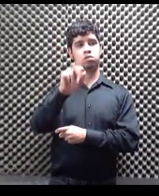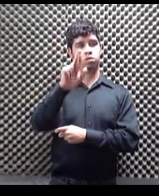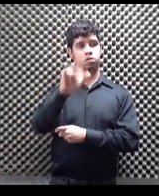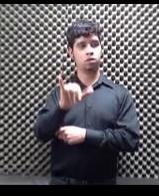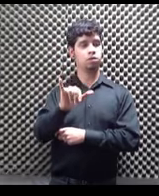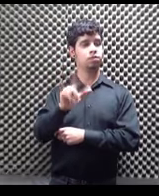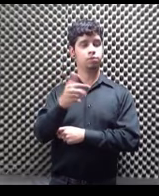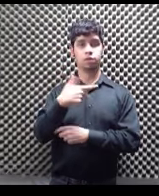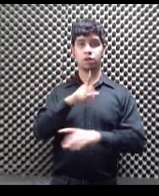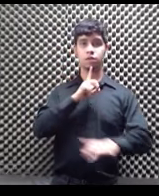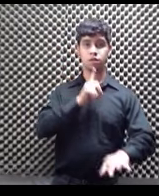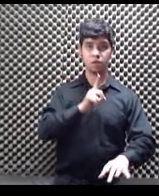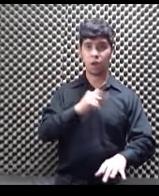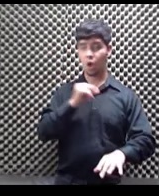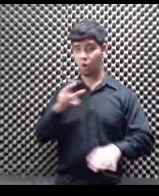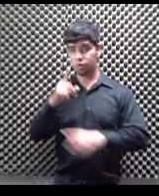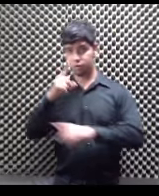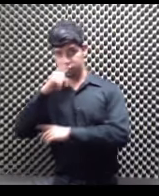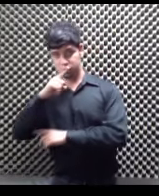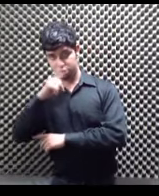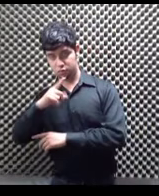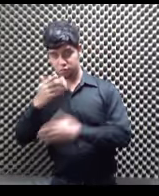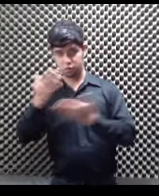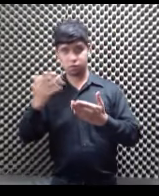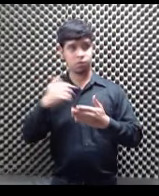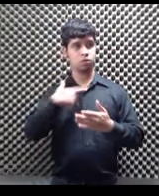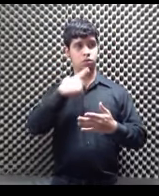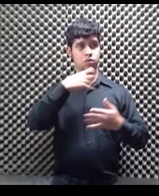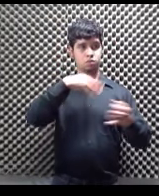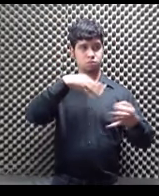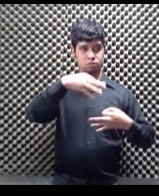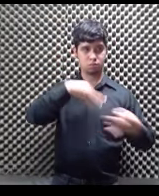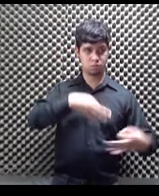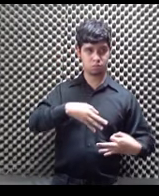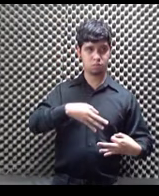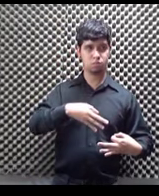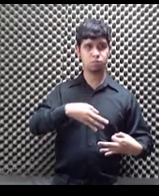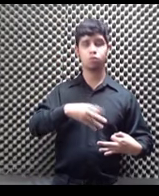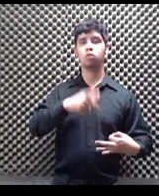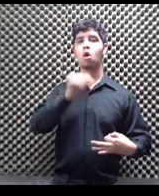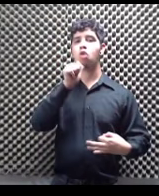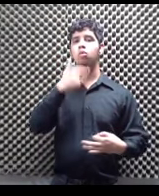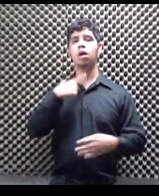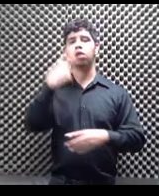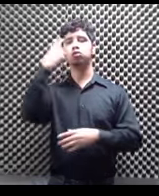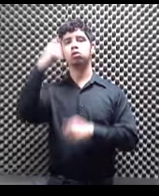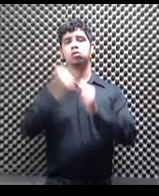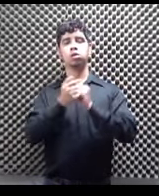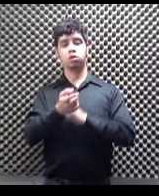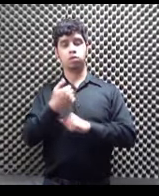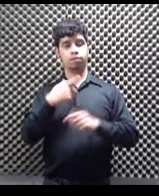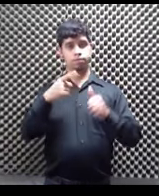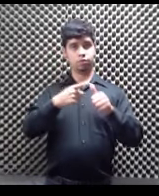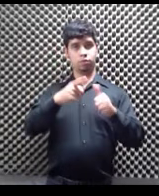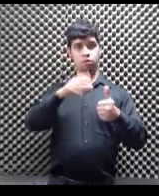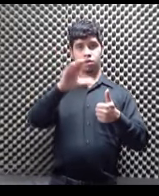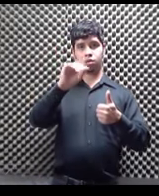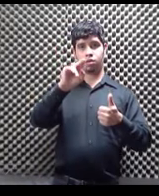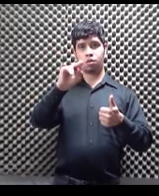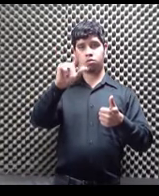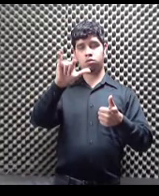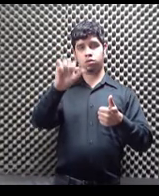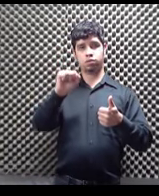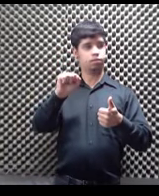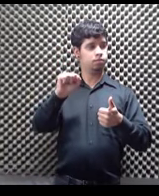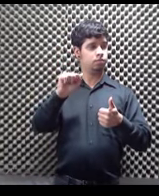¿serán mentira? No, ¿es no, una yo, ficción? Yo te explico, mira. O vas a soñar con esto ellos. Esto es un cannoli. ¿Canoli? De